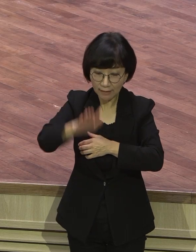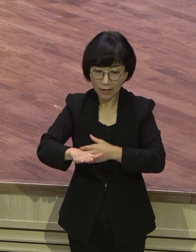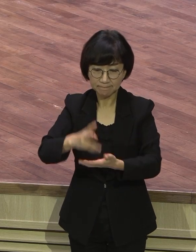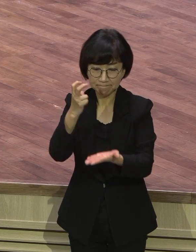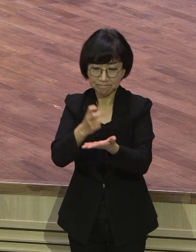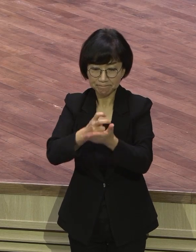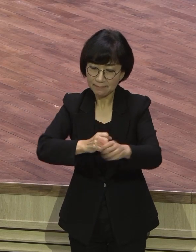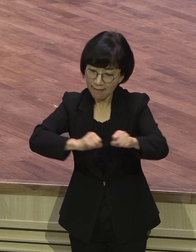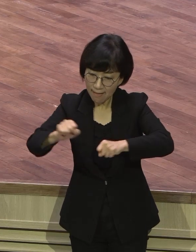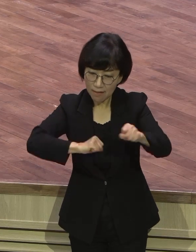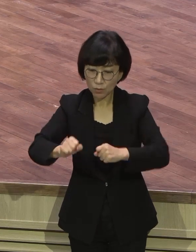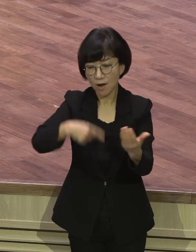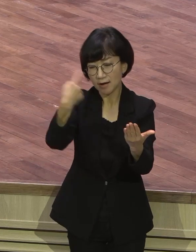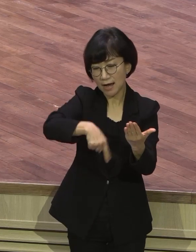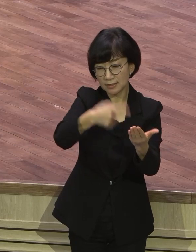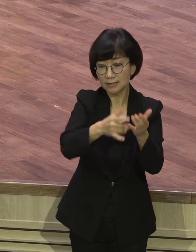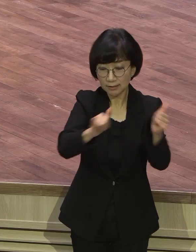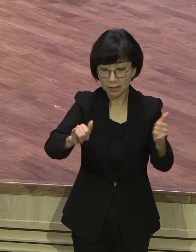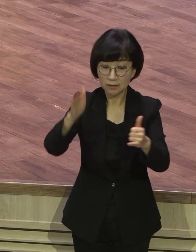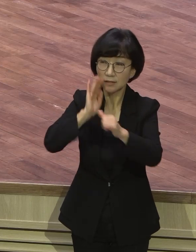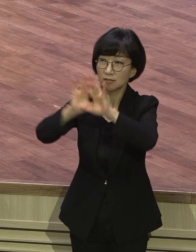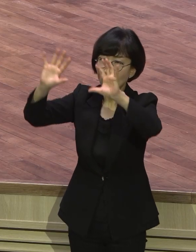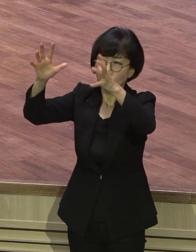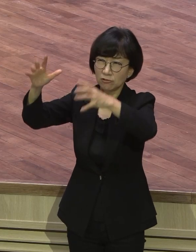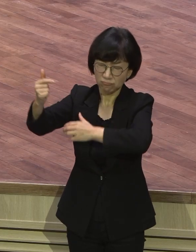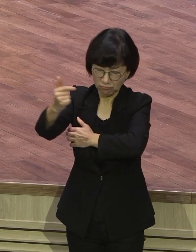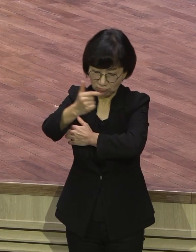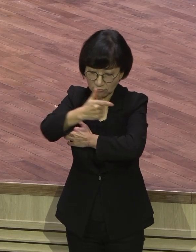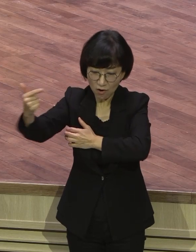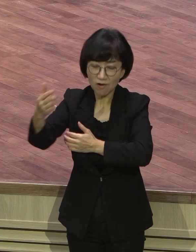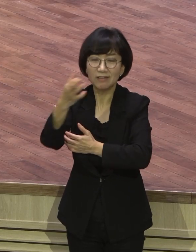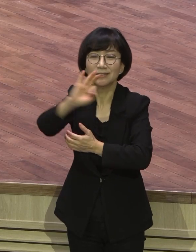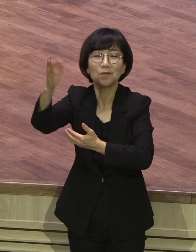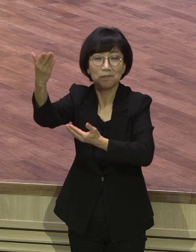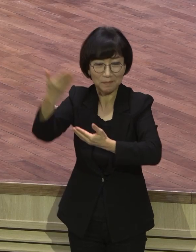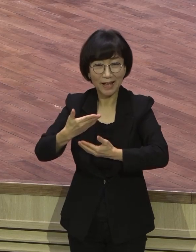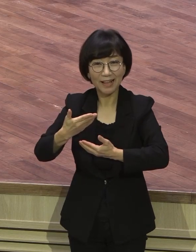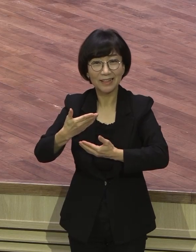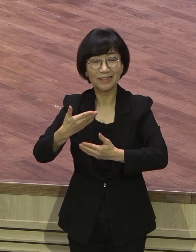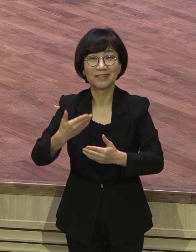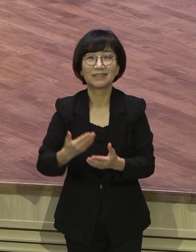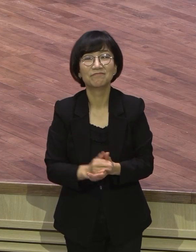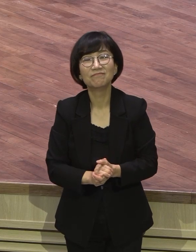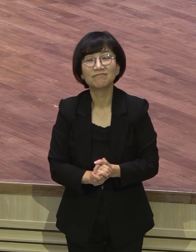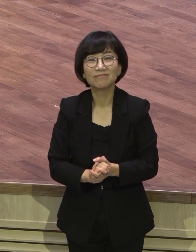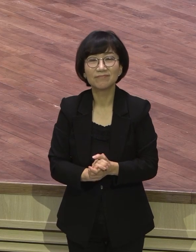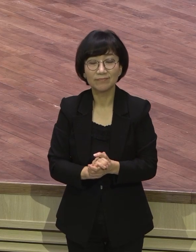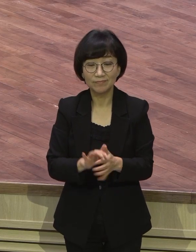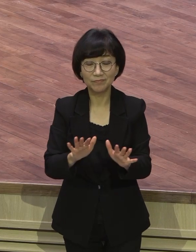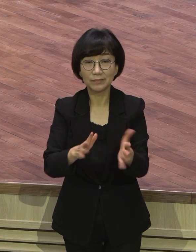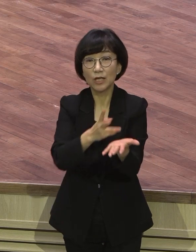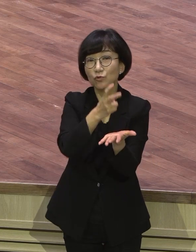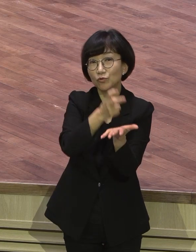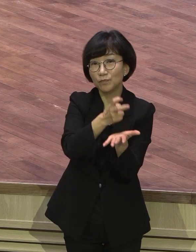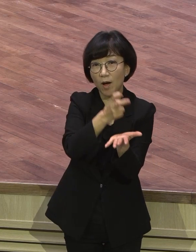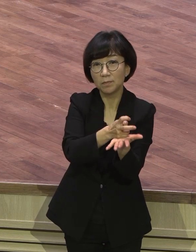행하며 가르치는 자는 천구에서 크다 일컬음을 받으리라. 사실 율법은